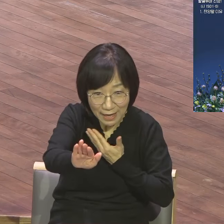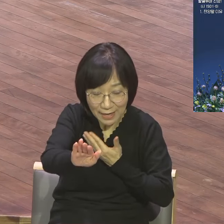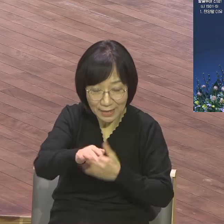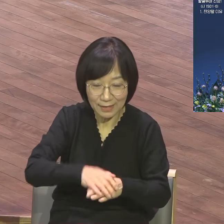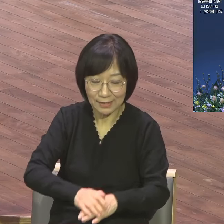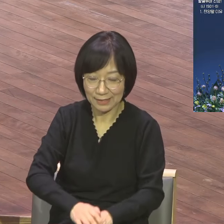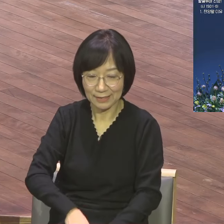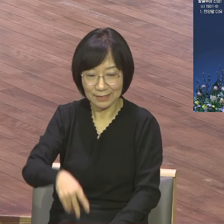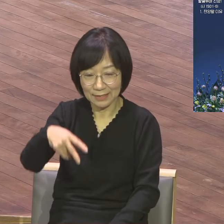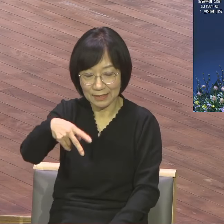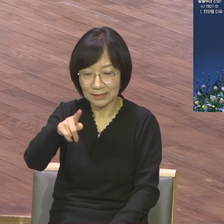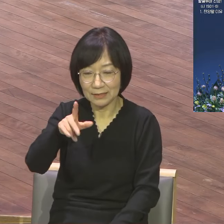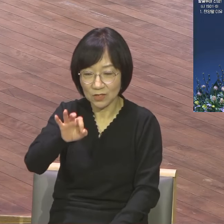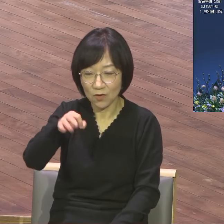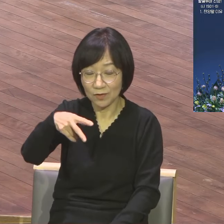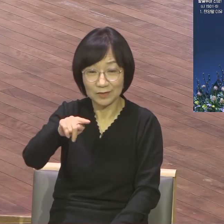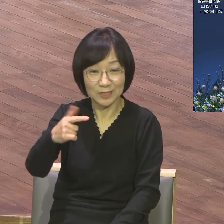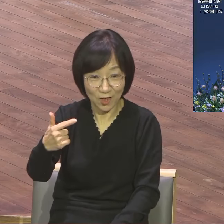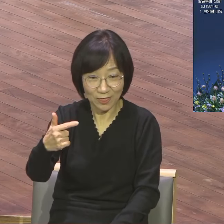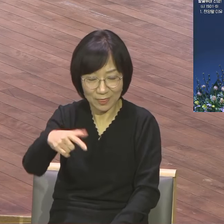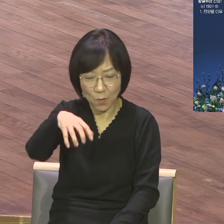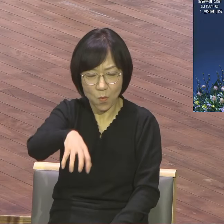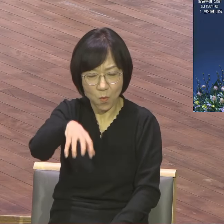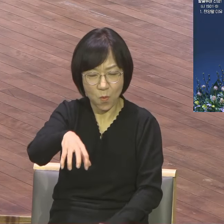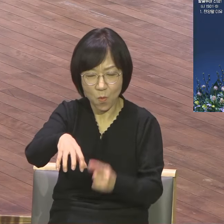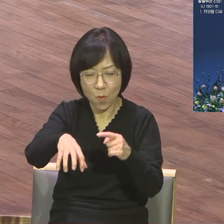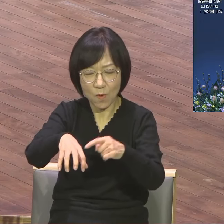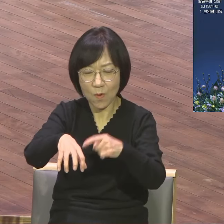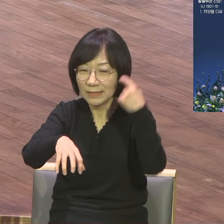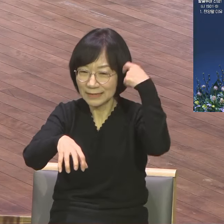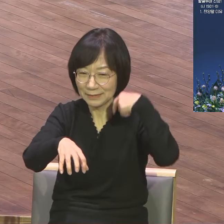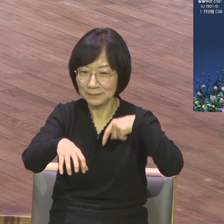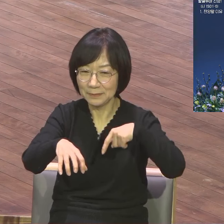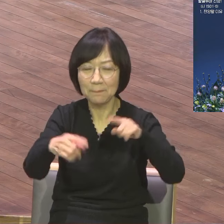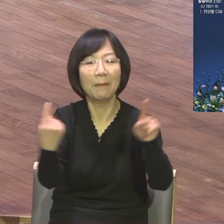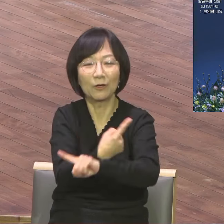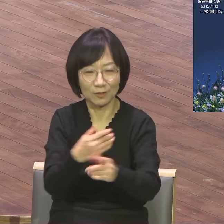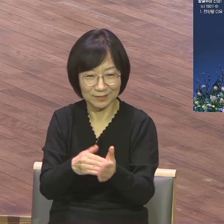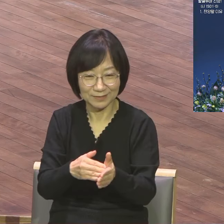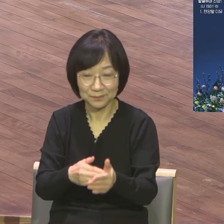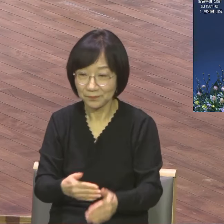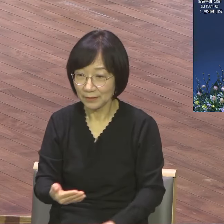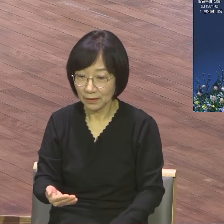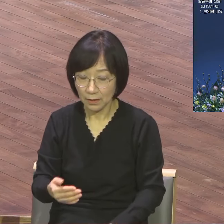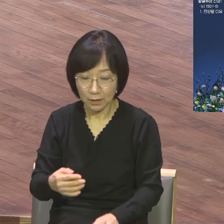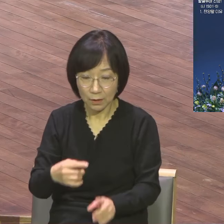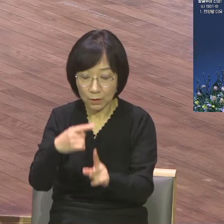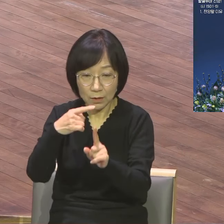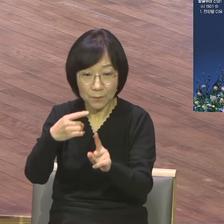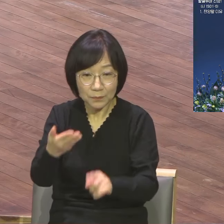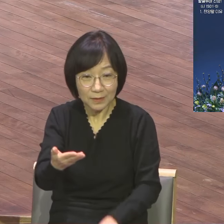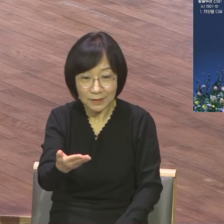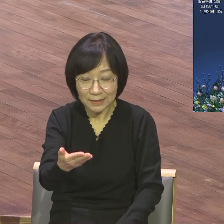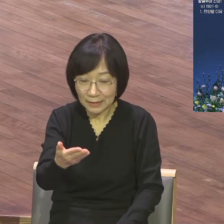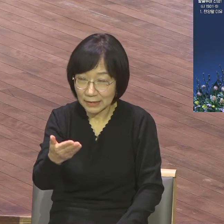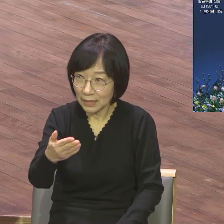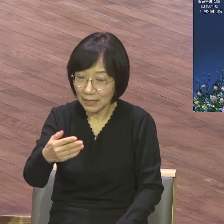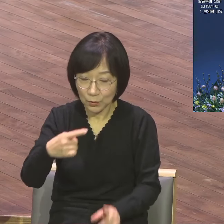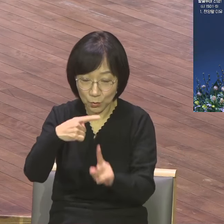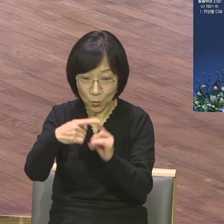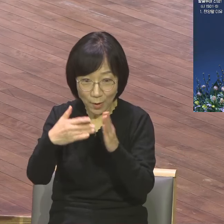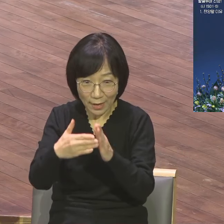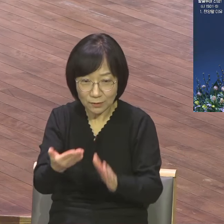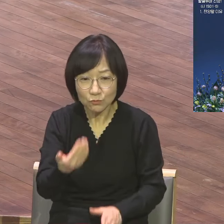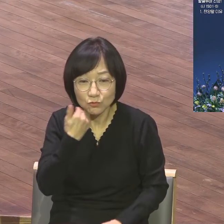개념의 성전도 있지만은 성도 개개인이 성전이라 그랬어요. 성도 개개인이 성소에서